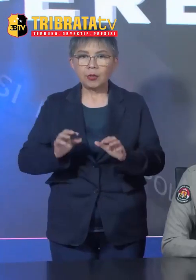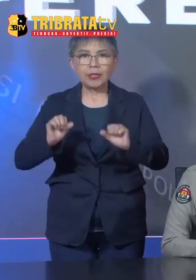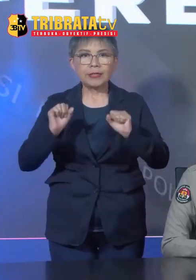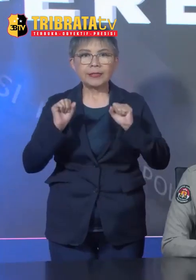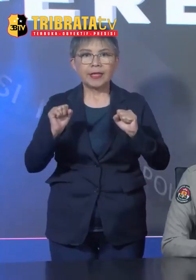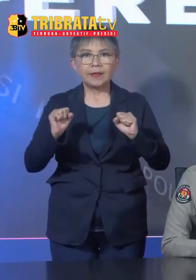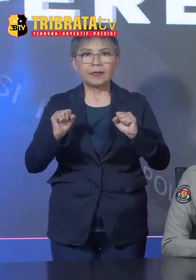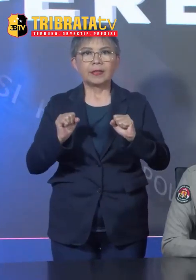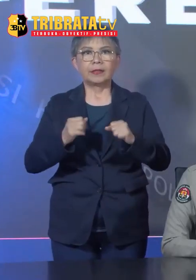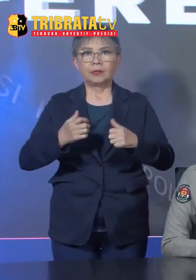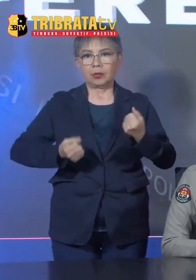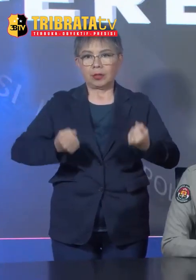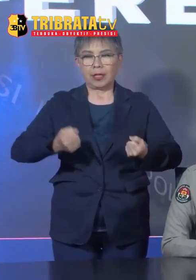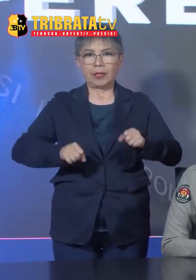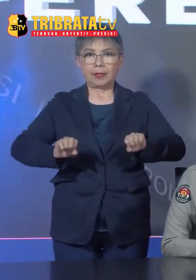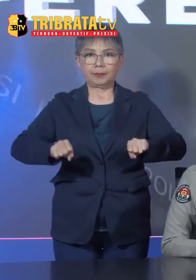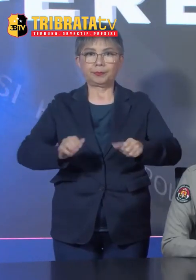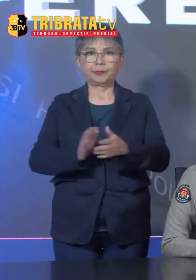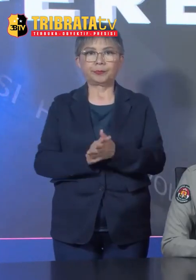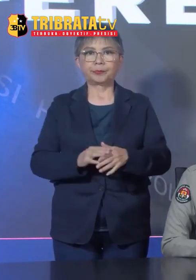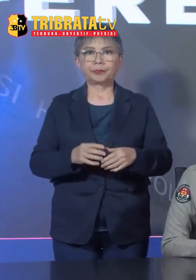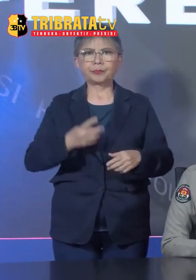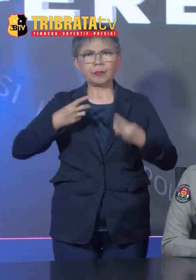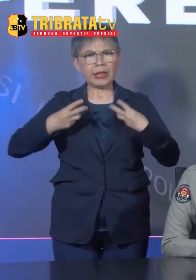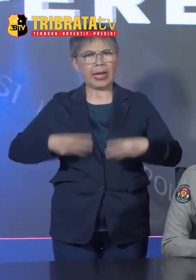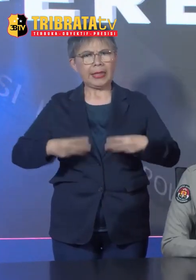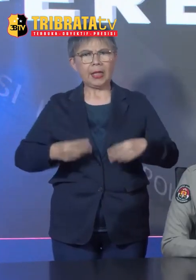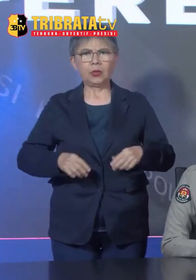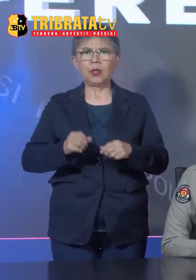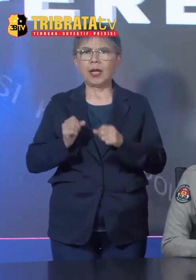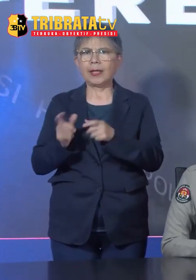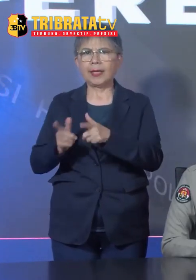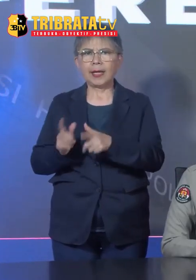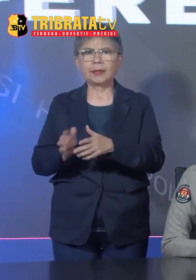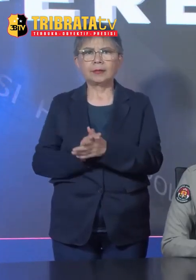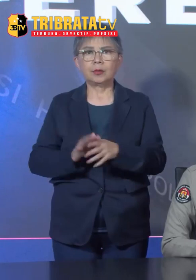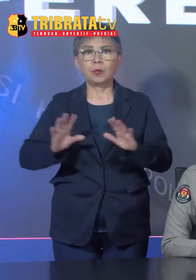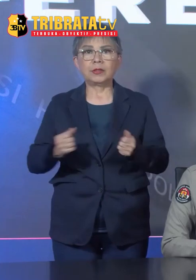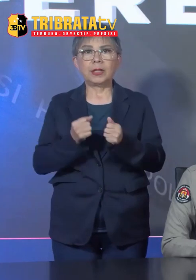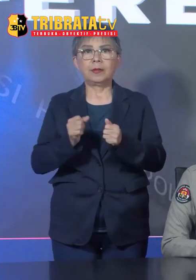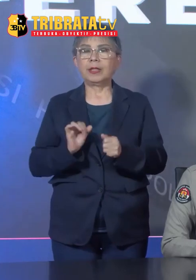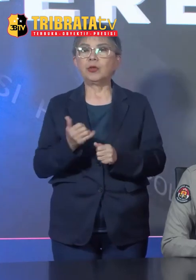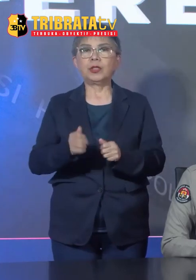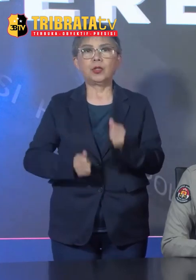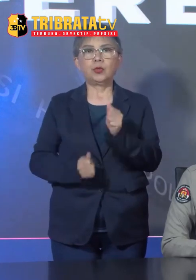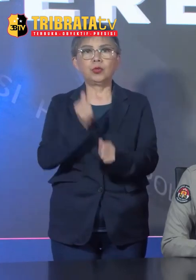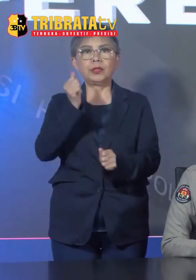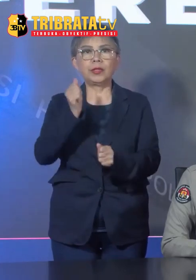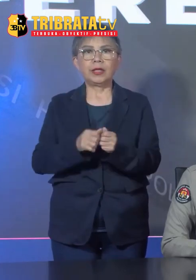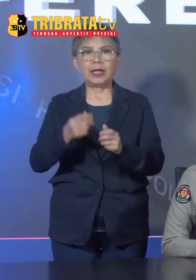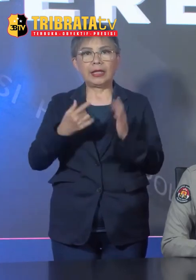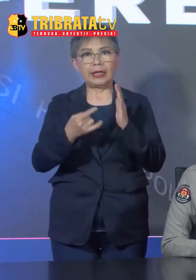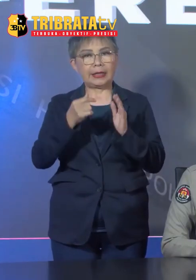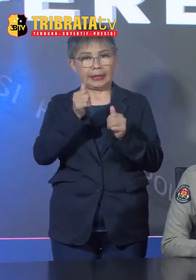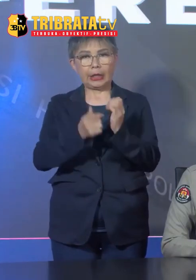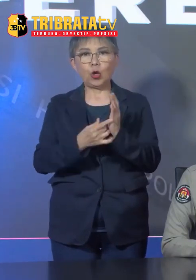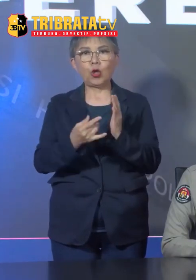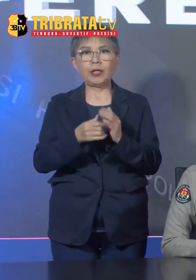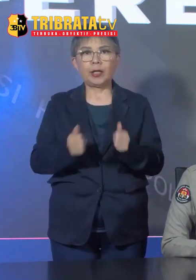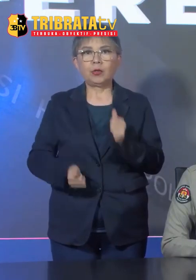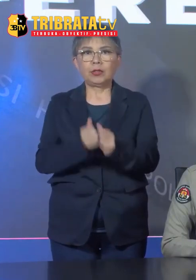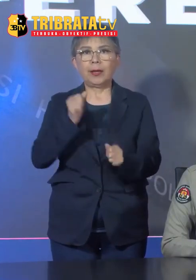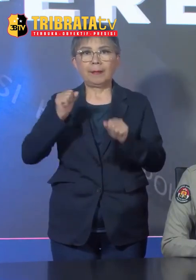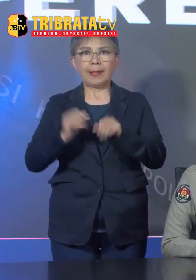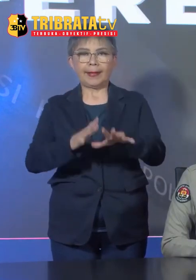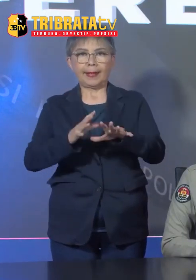defensif diving etika berkendara latihan untuk persiapan mengikuti uji teori dan uji